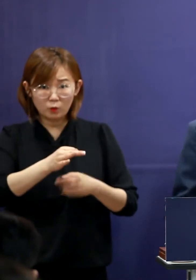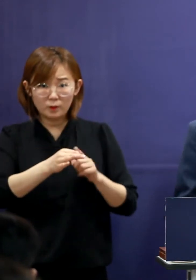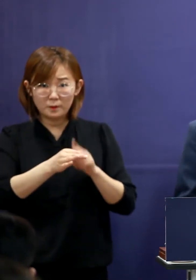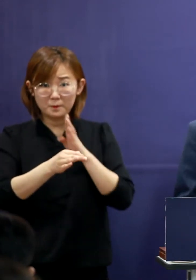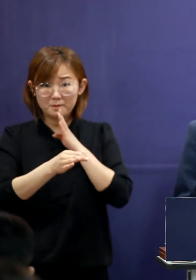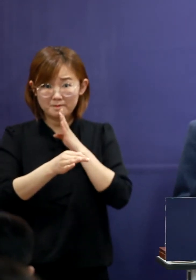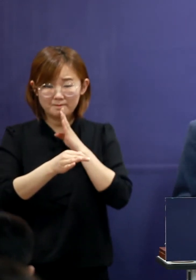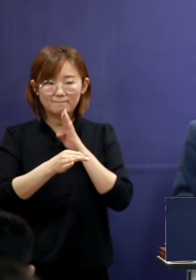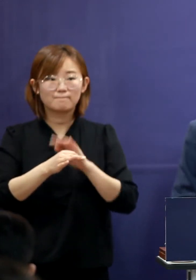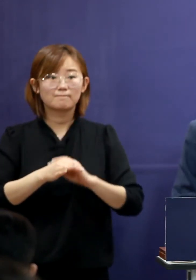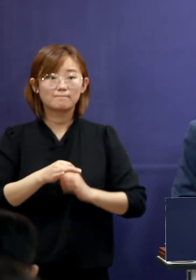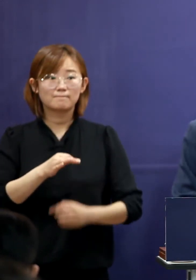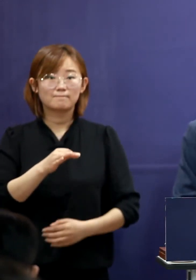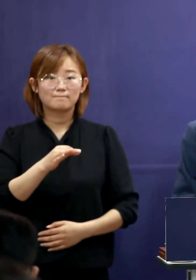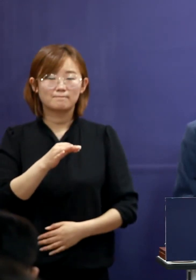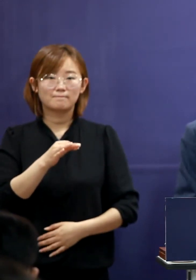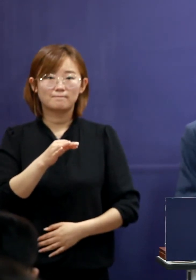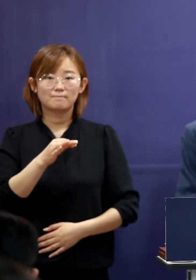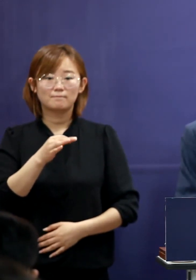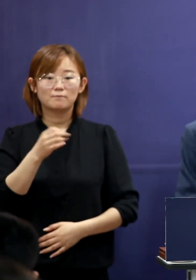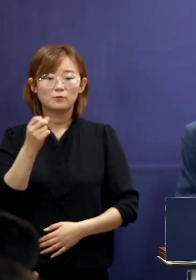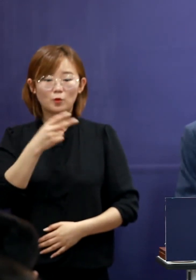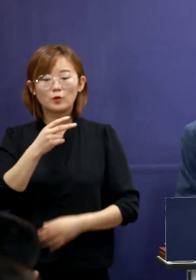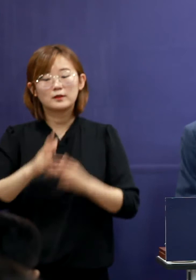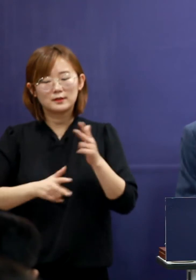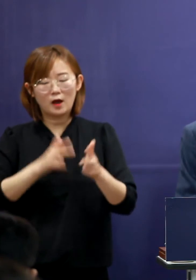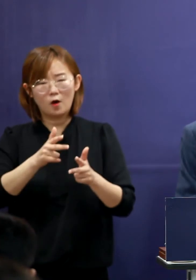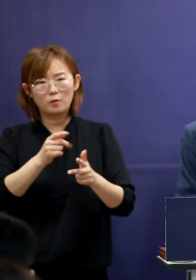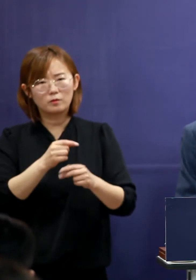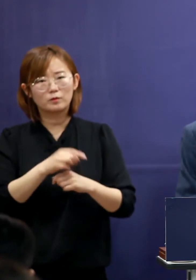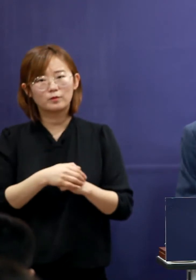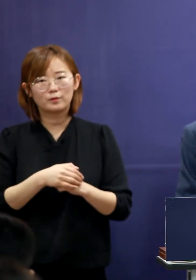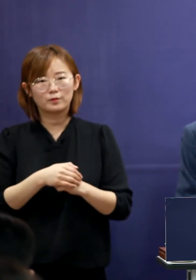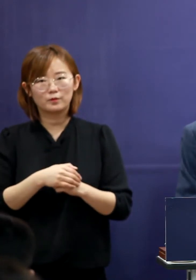굉장히 사업 규모에 따라서 좌우가 될 것 같은데,